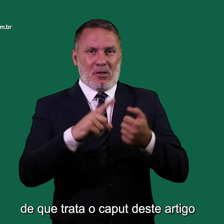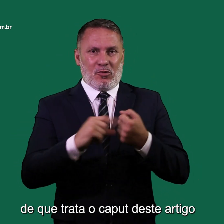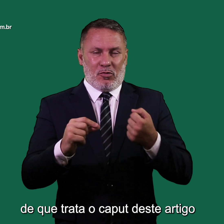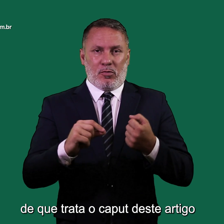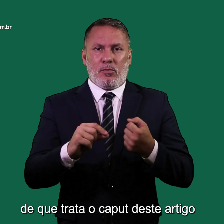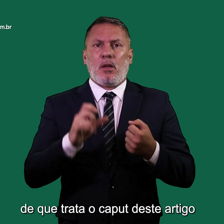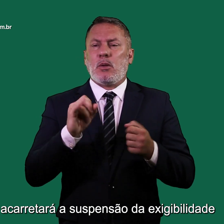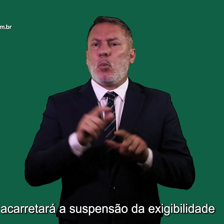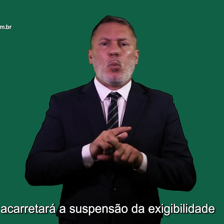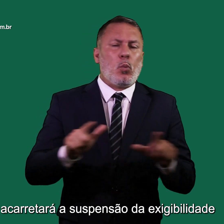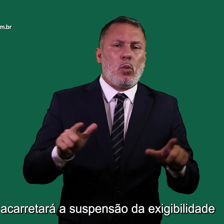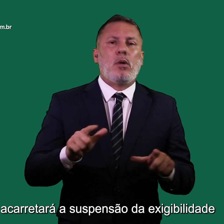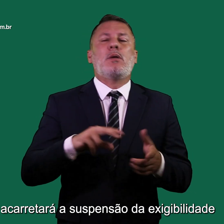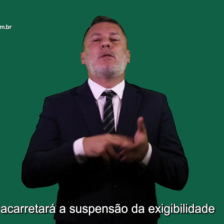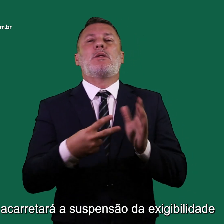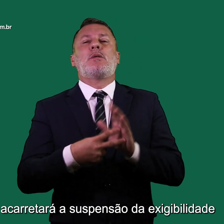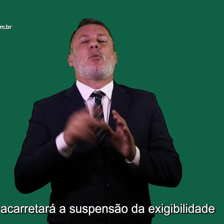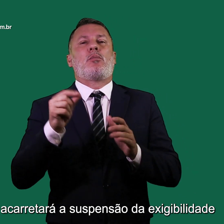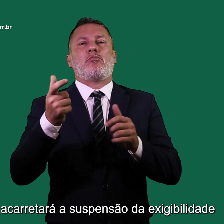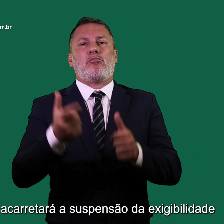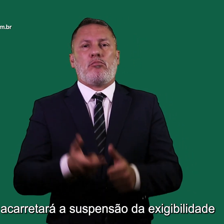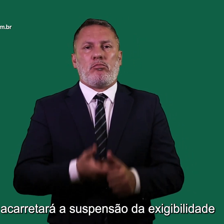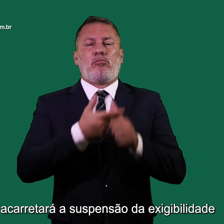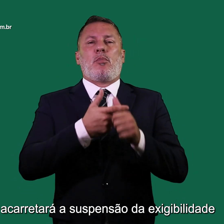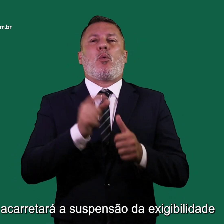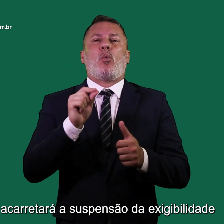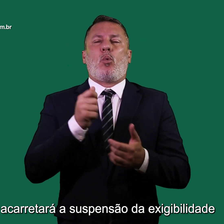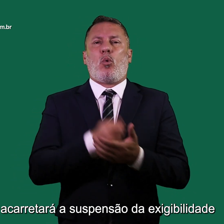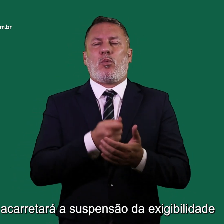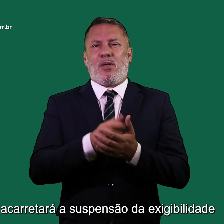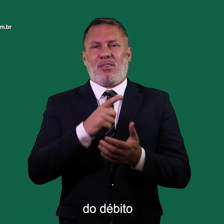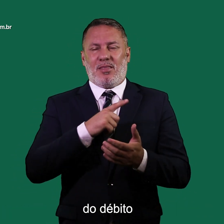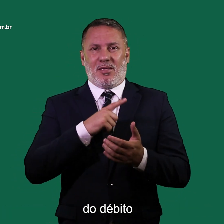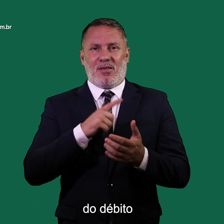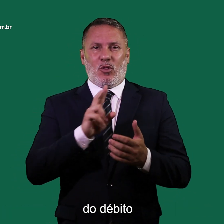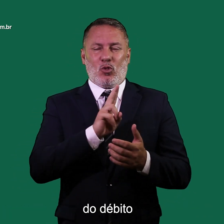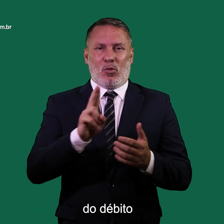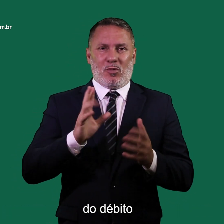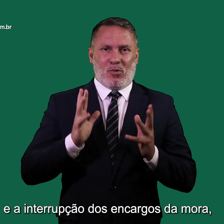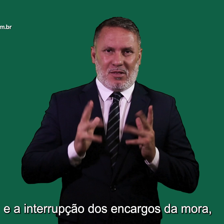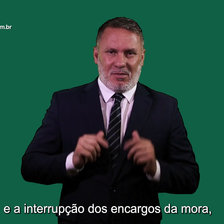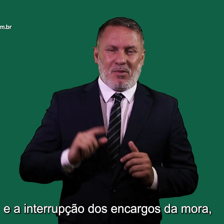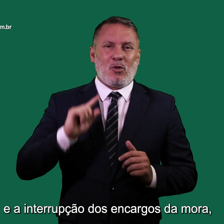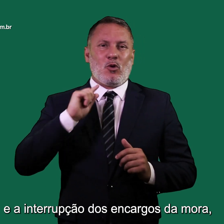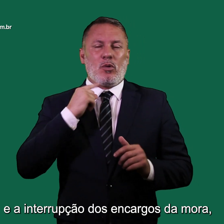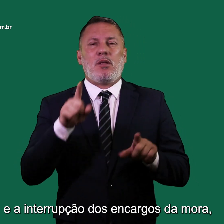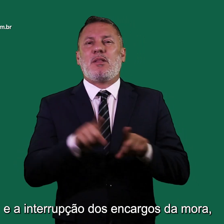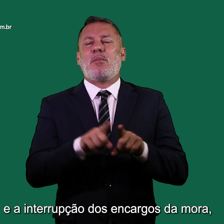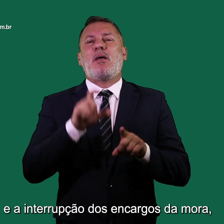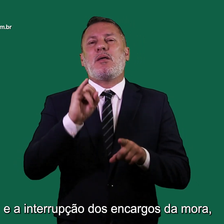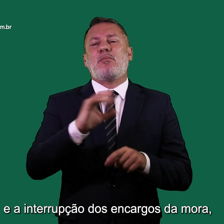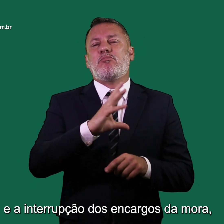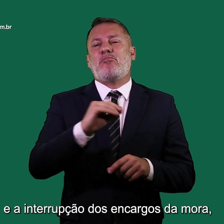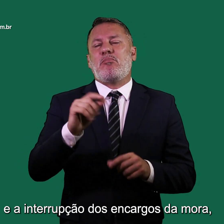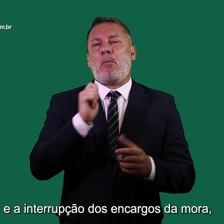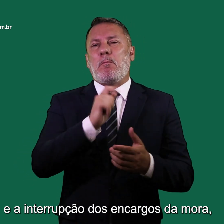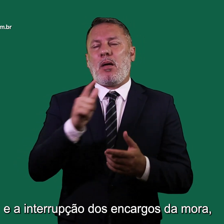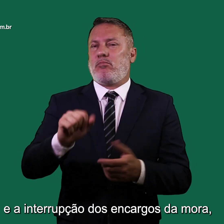artigo, acarretará a suspensão da exigibilidade do débito e a interrupção dos encargos da mora,